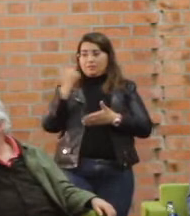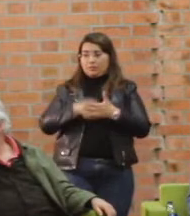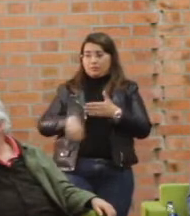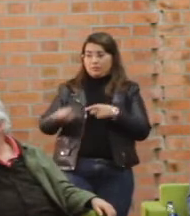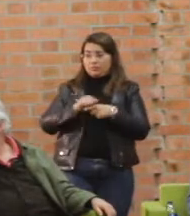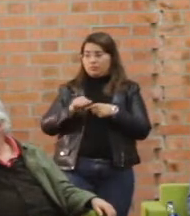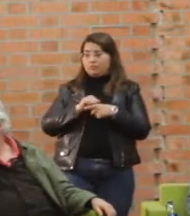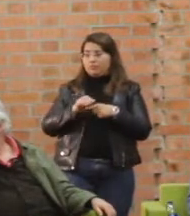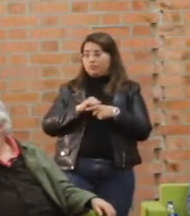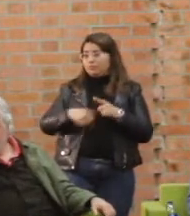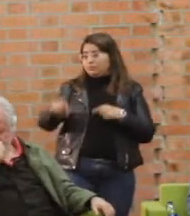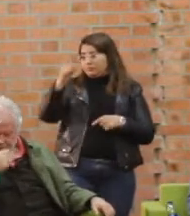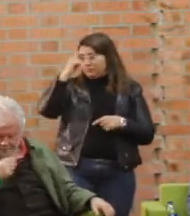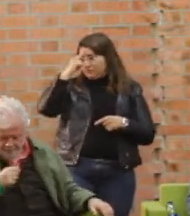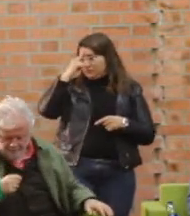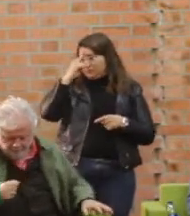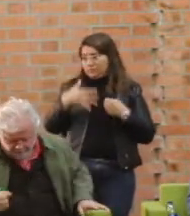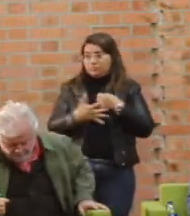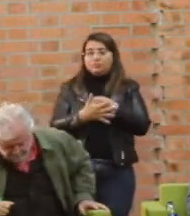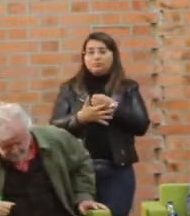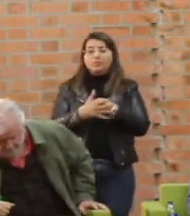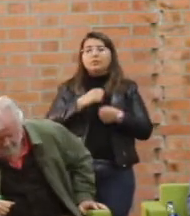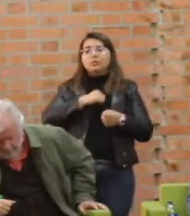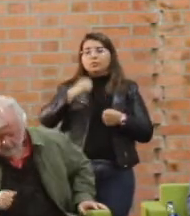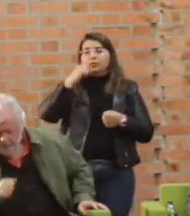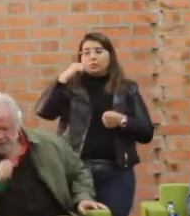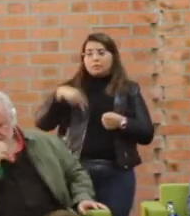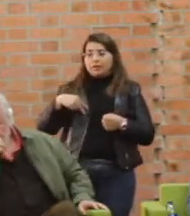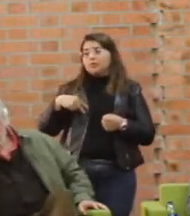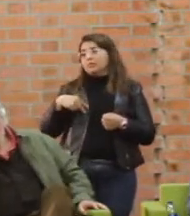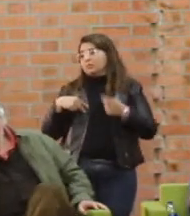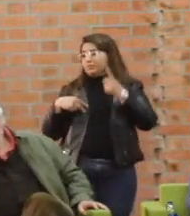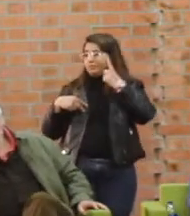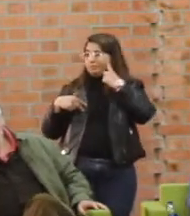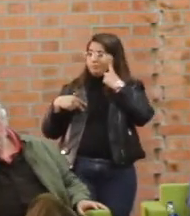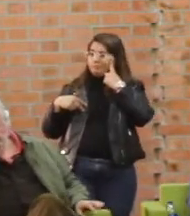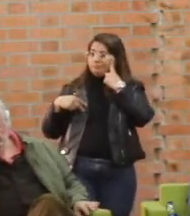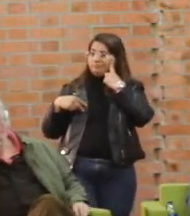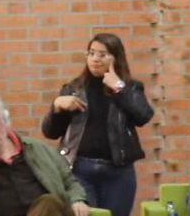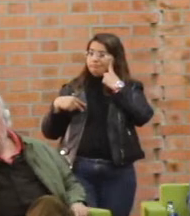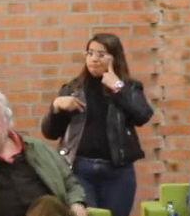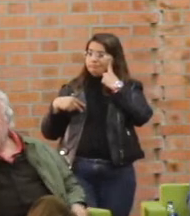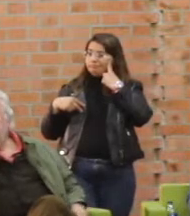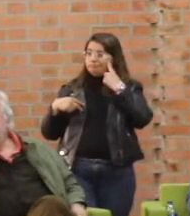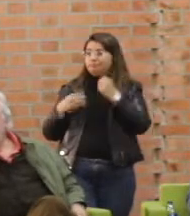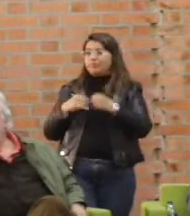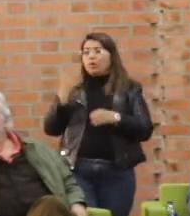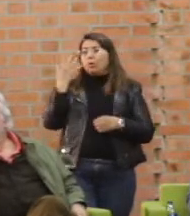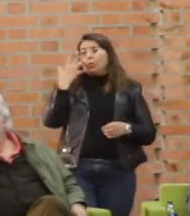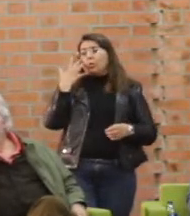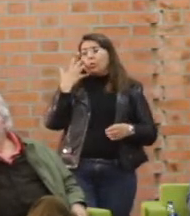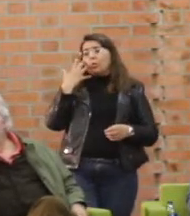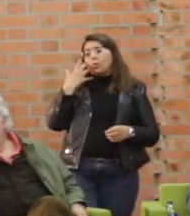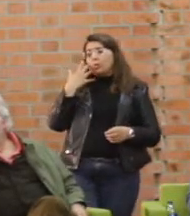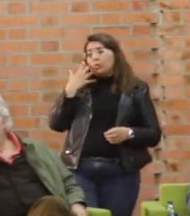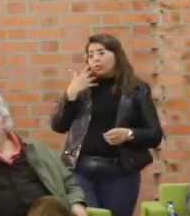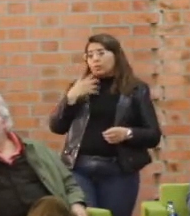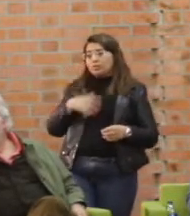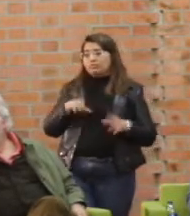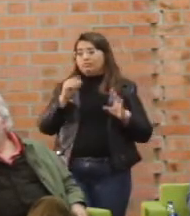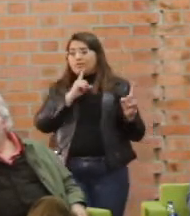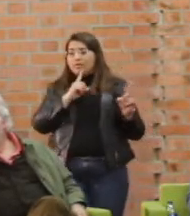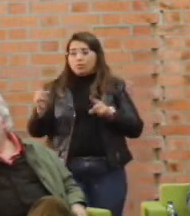y de situaciones violatorias de Derechos Humanos que existen día a día que no están en el